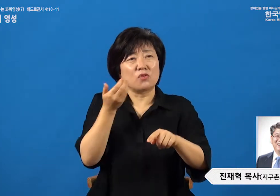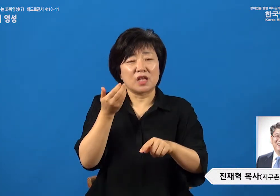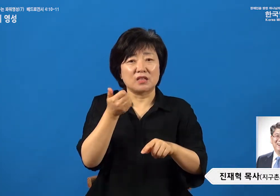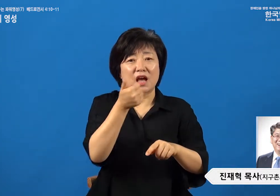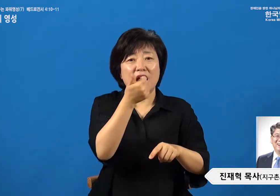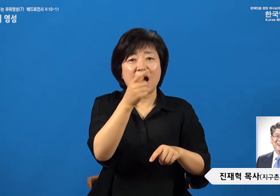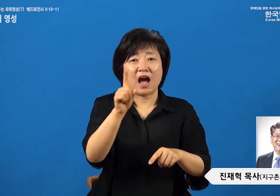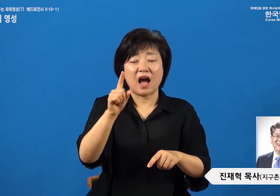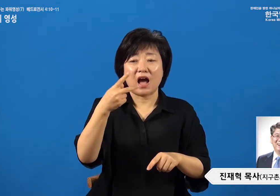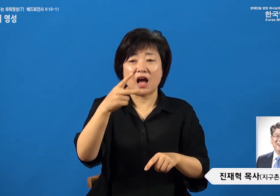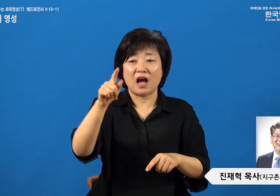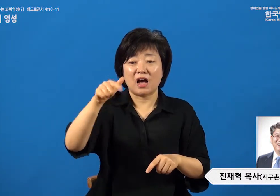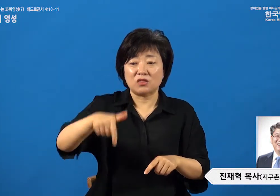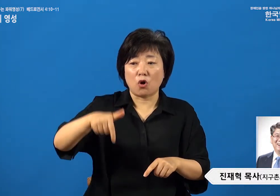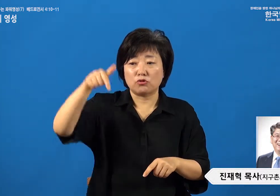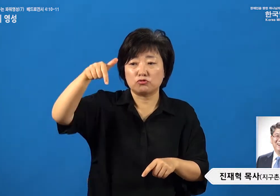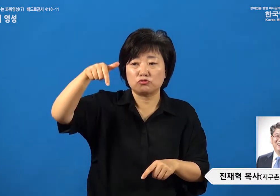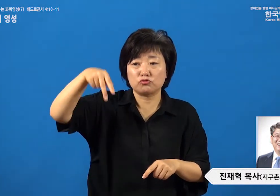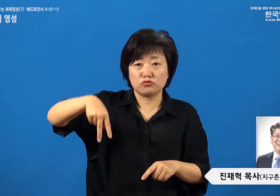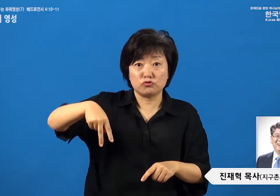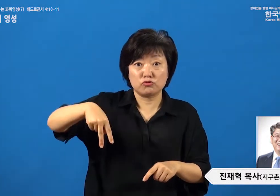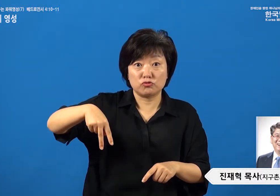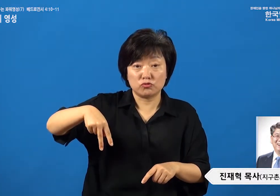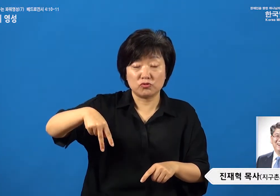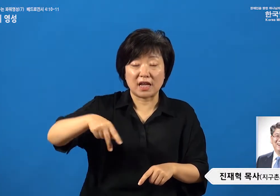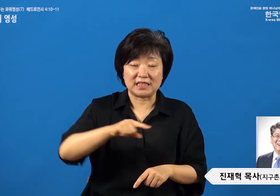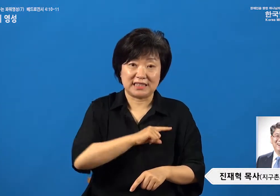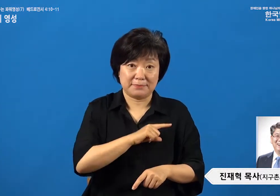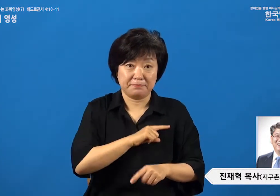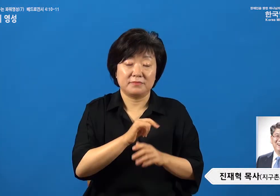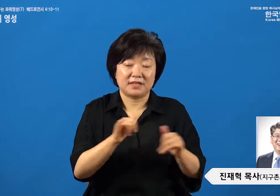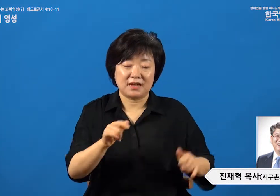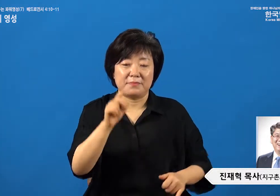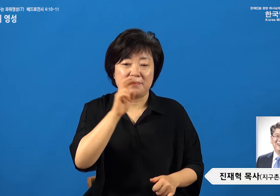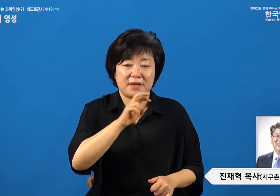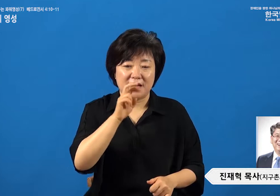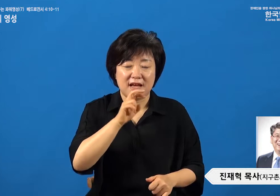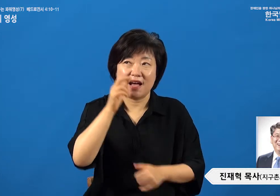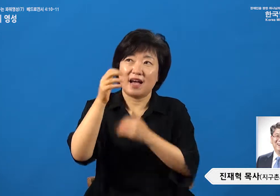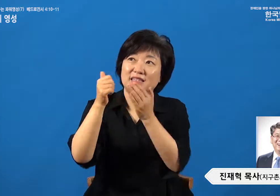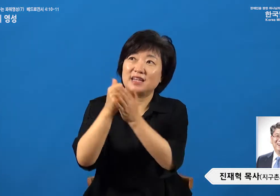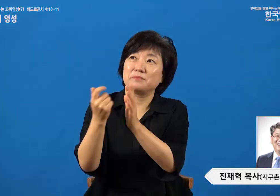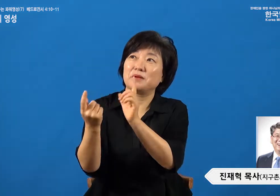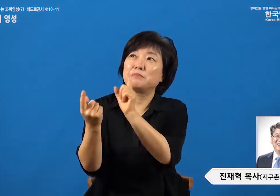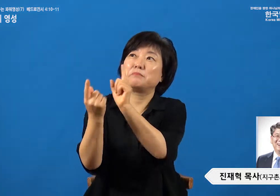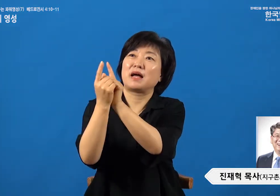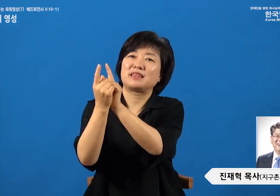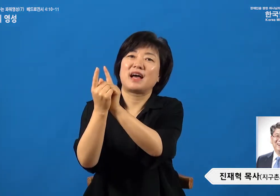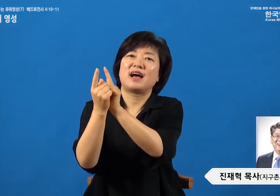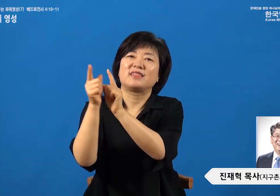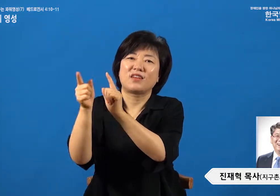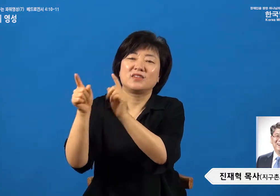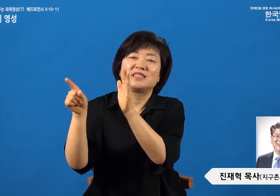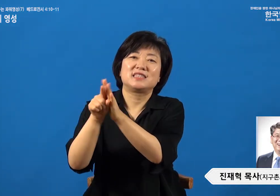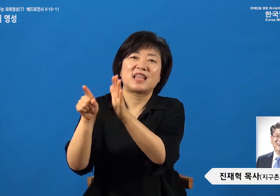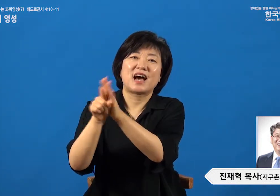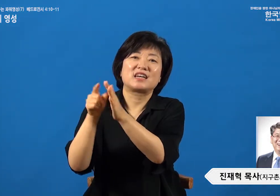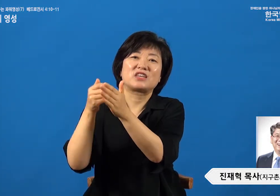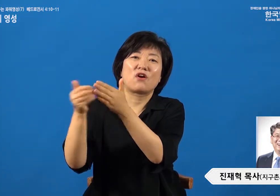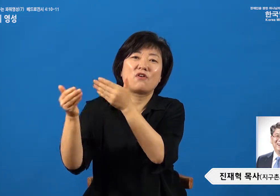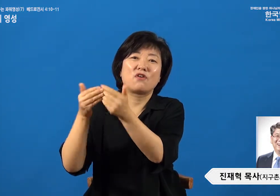분이 사실은 자기 인생 가운데 방황하고 살다가 하나님을 만나는 가운데 경험했던